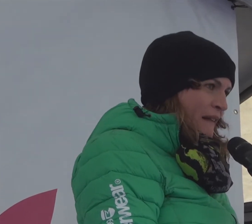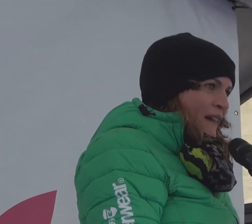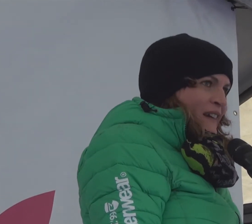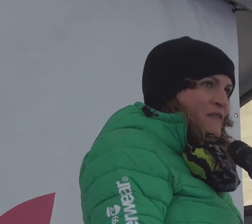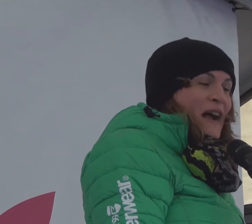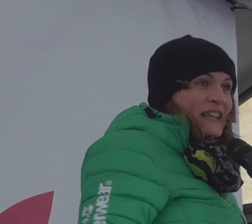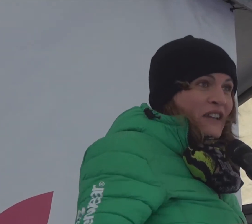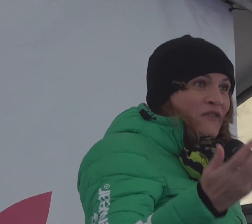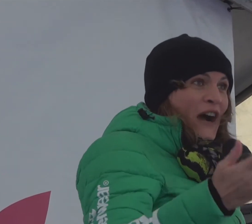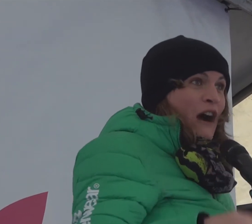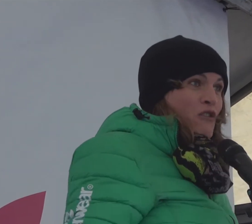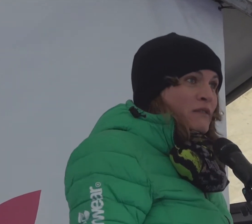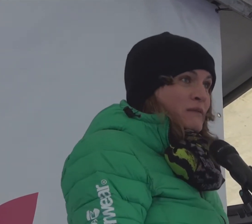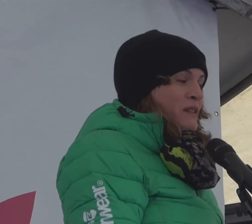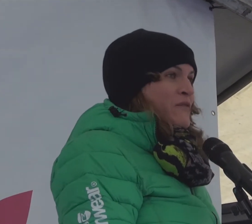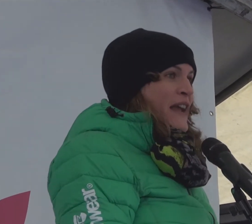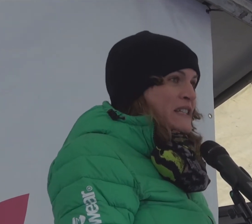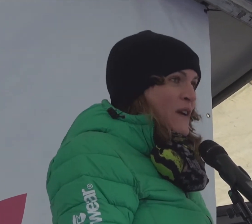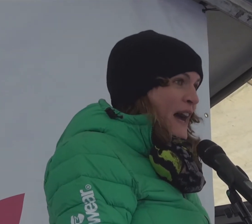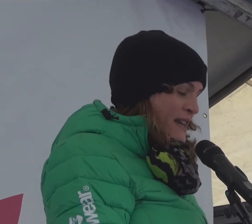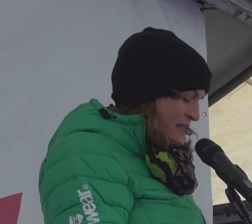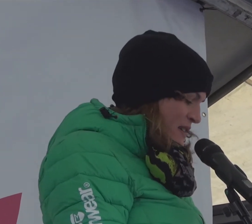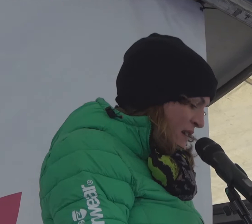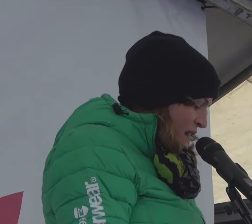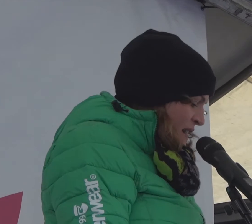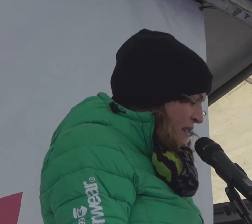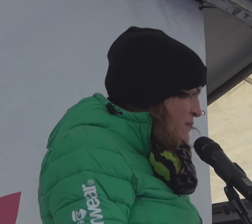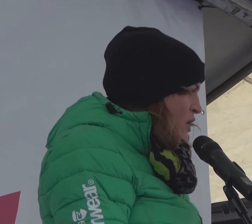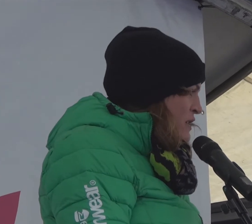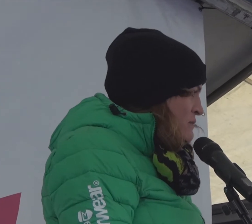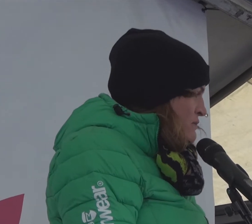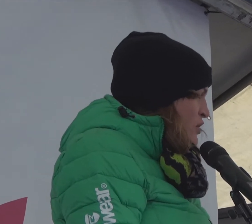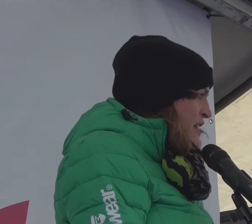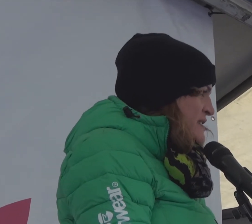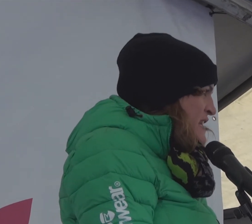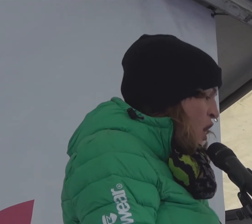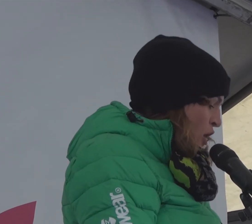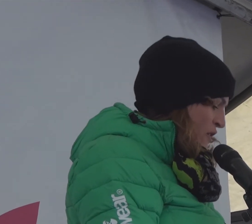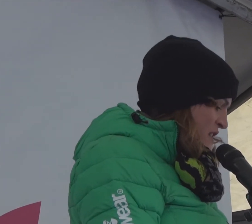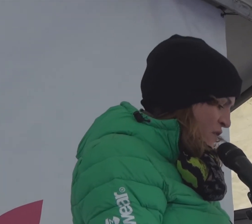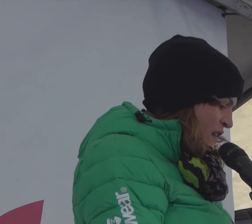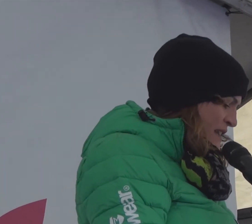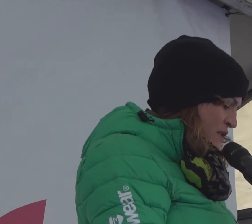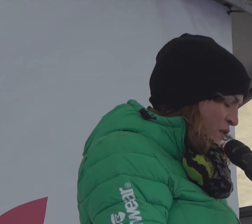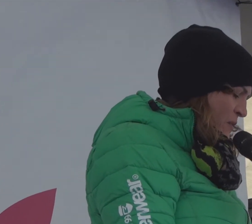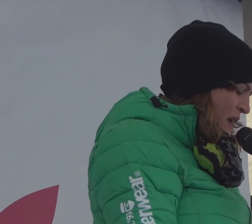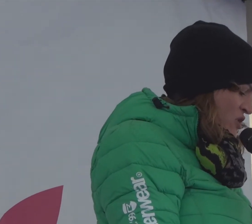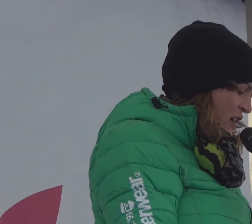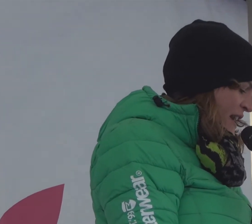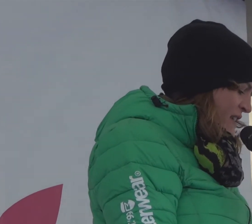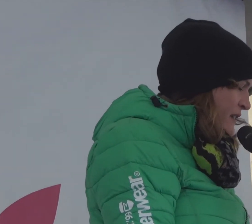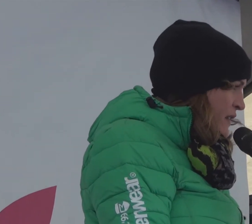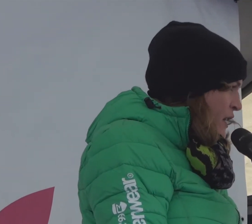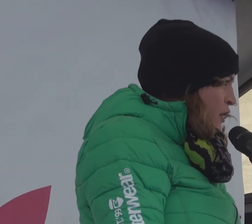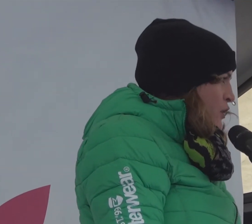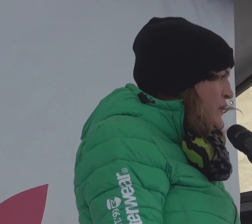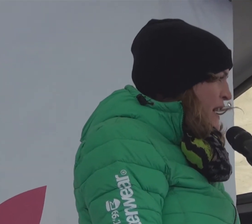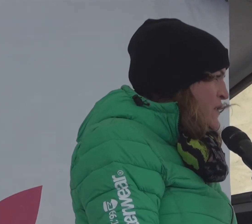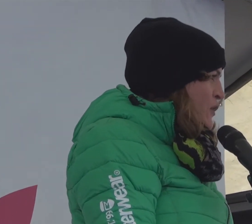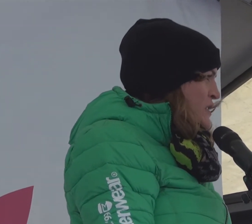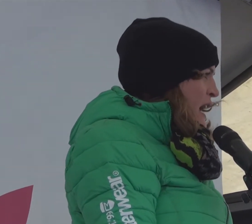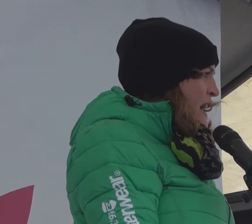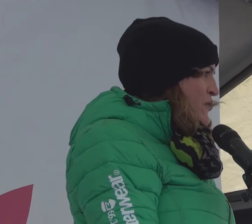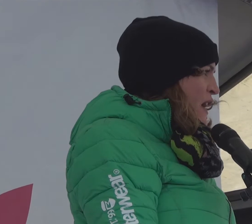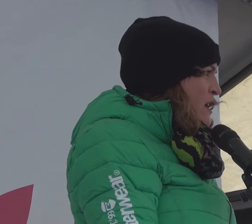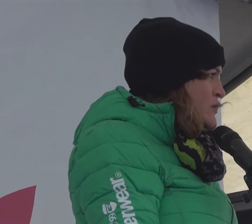mitzunehmen. Gewalt gegen Frauen weltweit ist wohl oder ist die häufigste Verletzung von Menschenrechten und